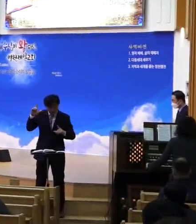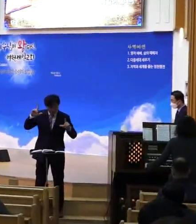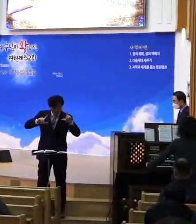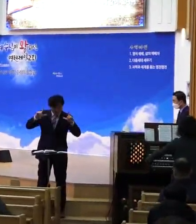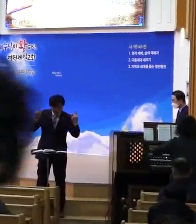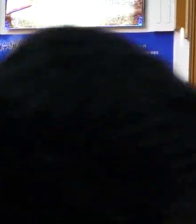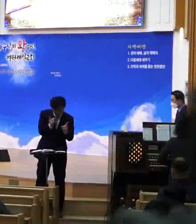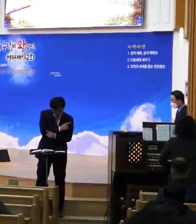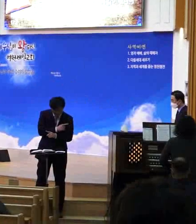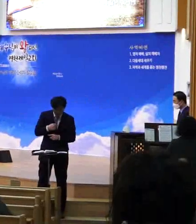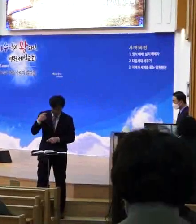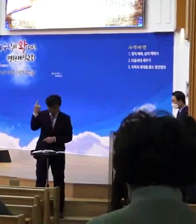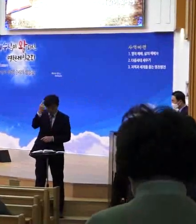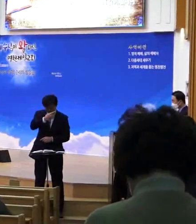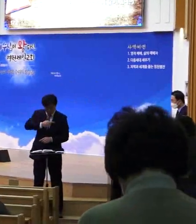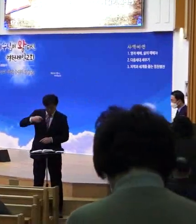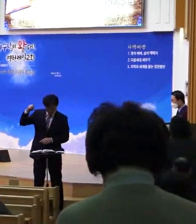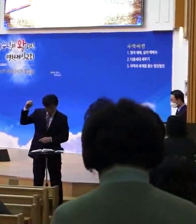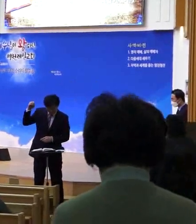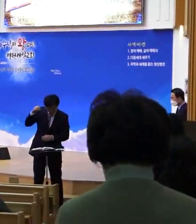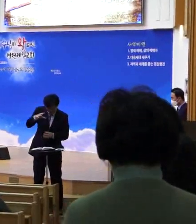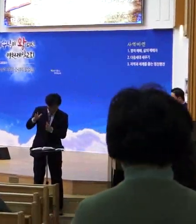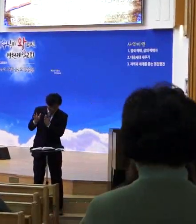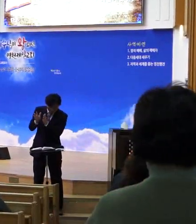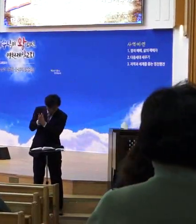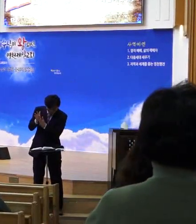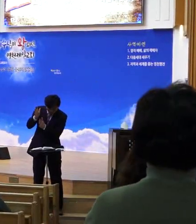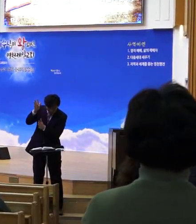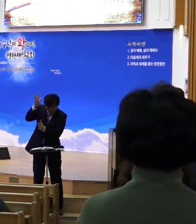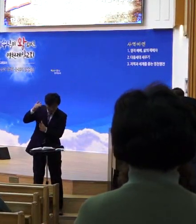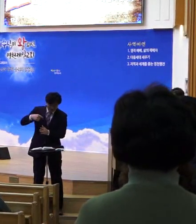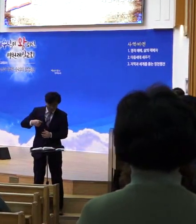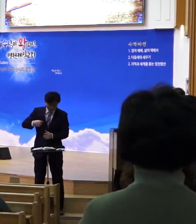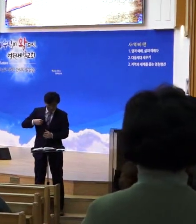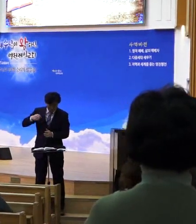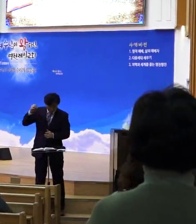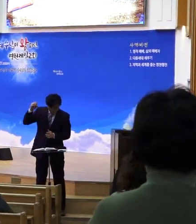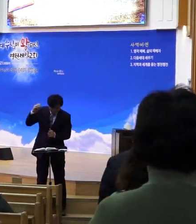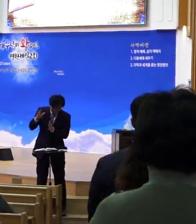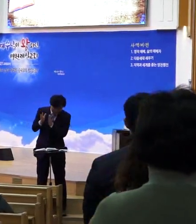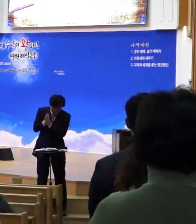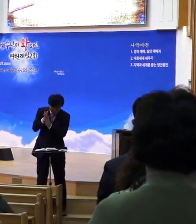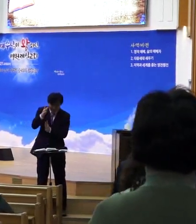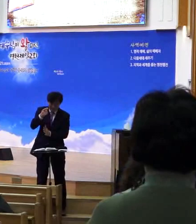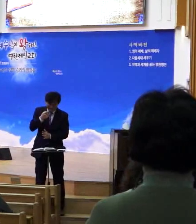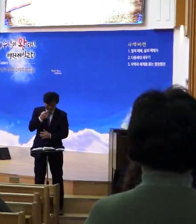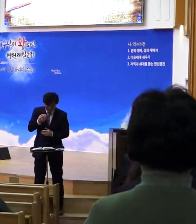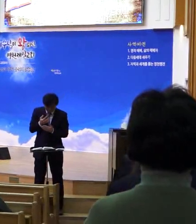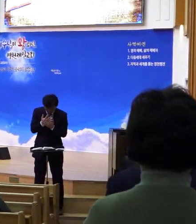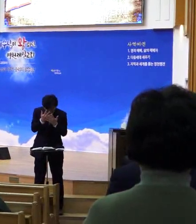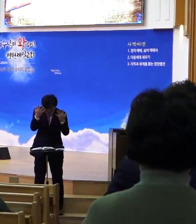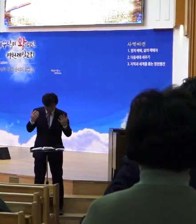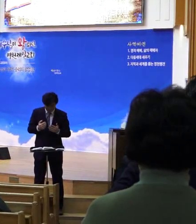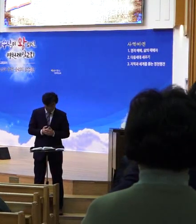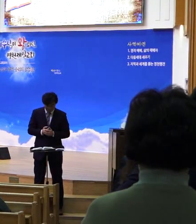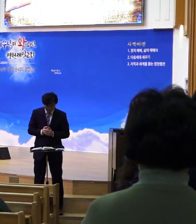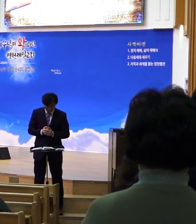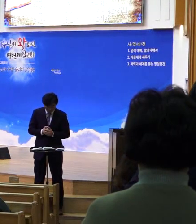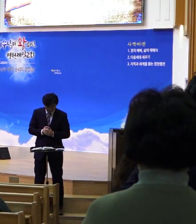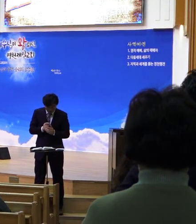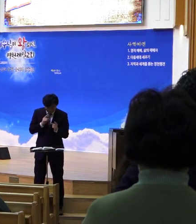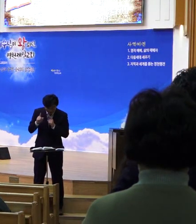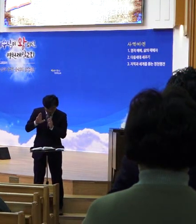변형되사 그 얼굴이 해같이 빛나며 옷이 빛과 같이 휘어졌더라. 말할 때 호련히 빛난 구름이